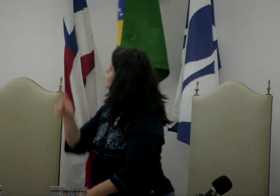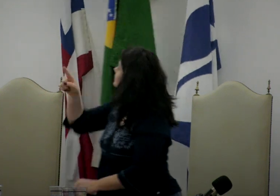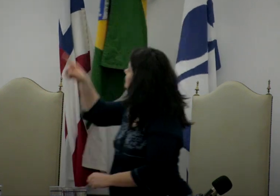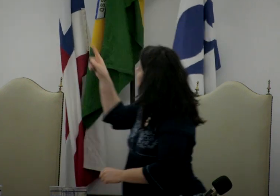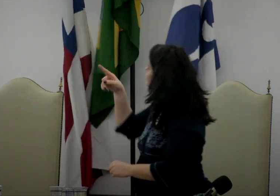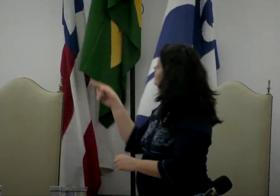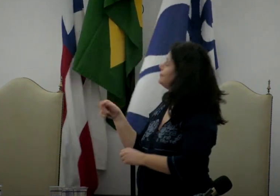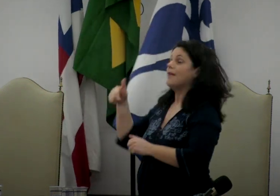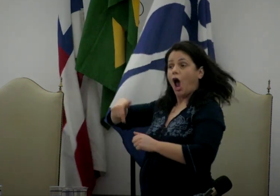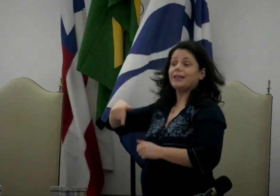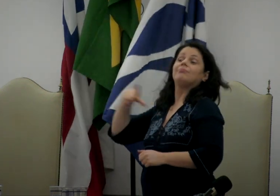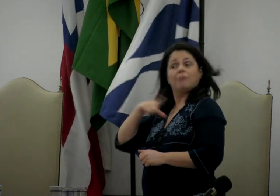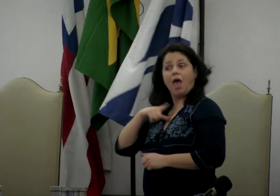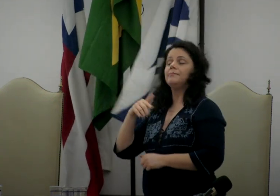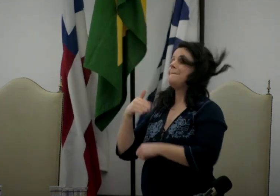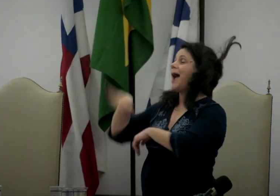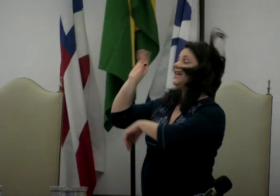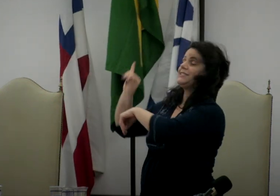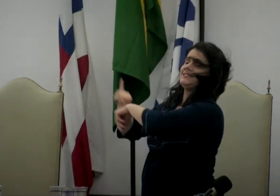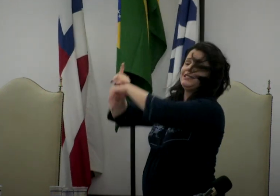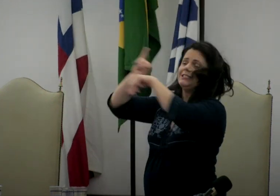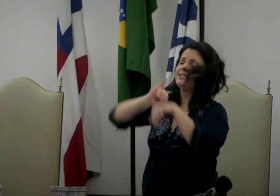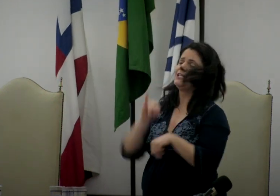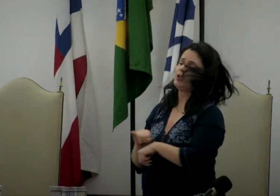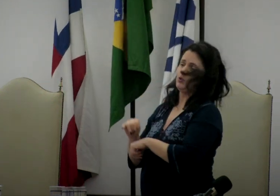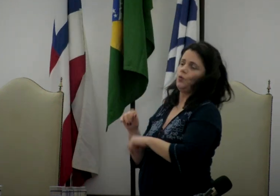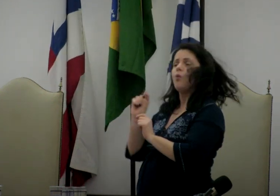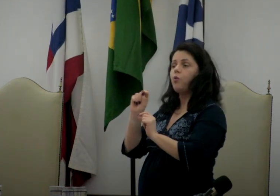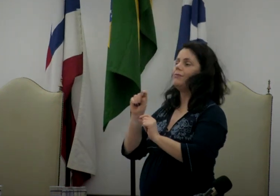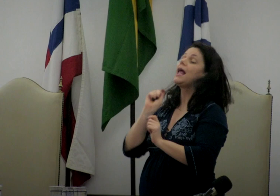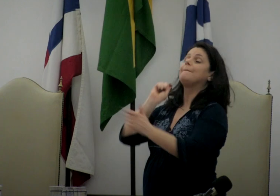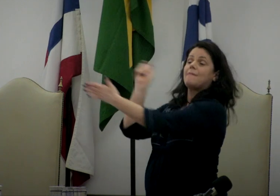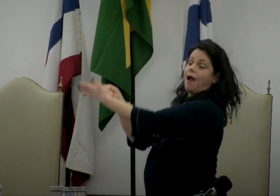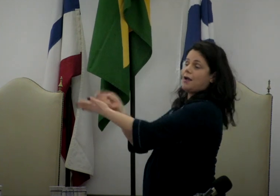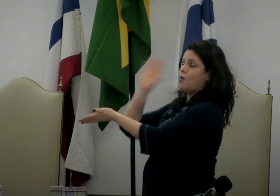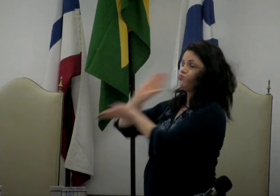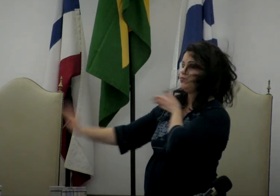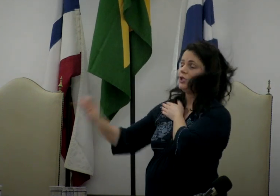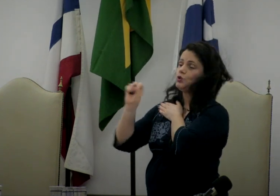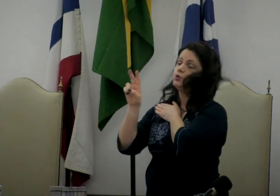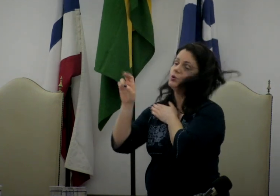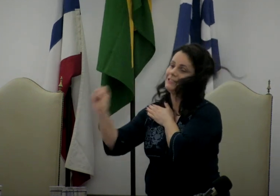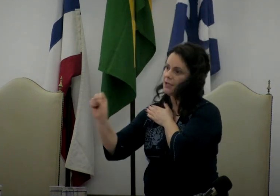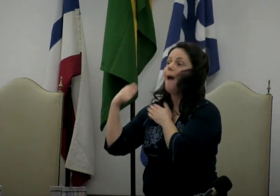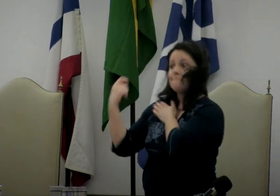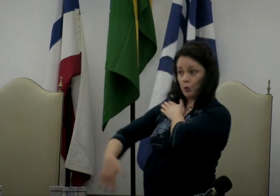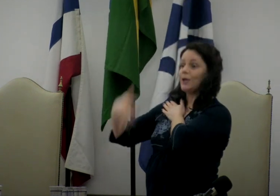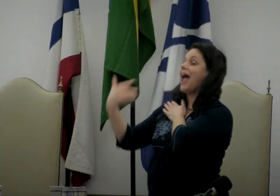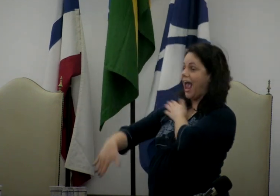primeiro implante coclear aqui no Brasil foi realizado em 1977. Agora nós temos muitas capitais que o